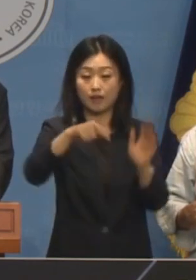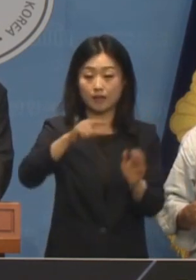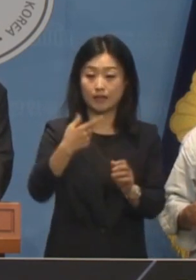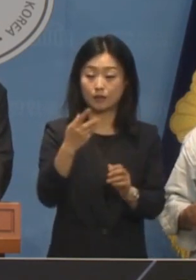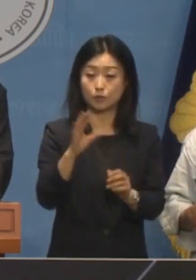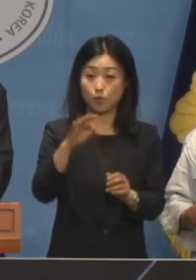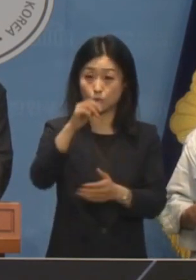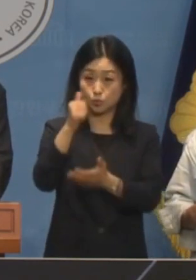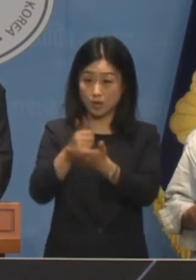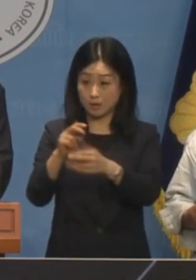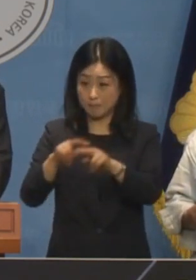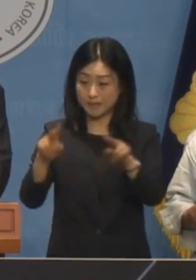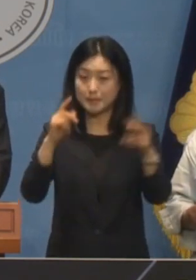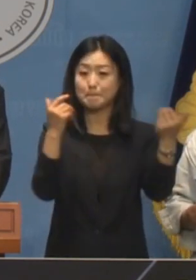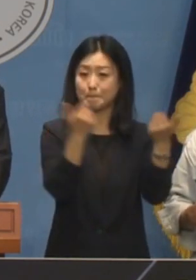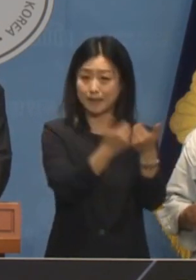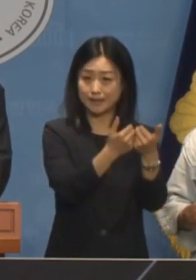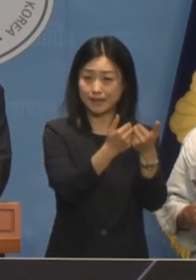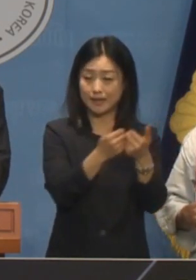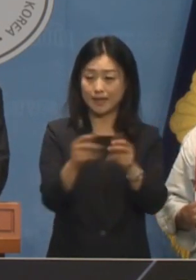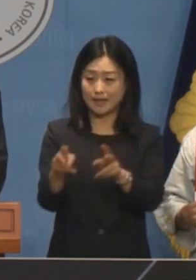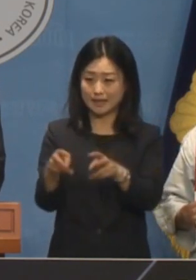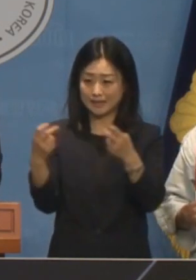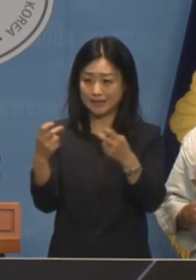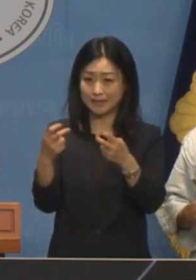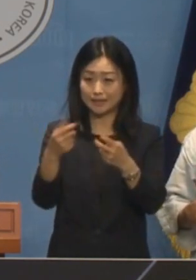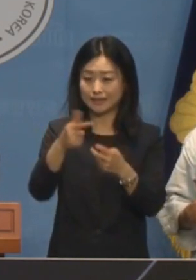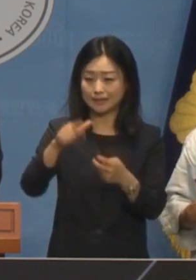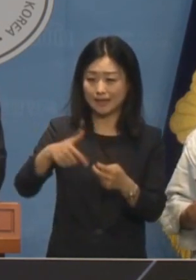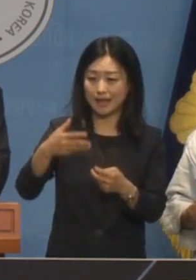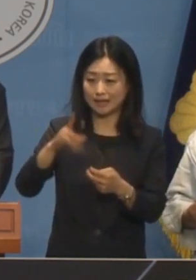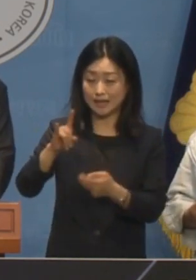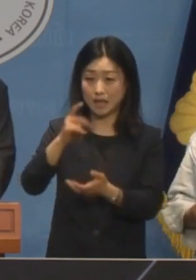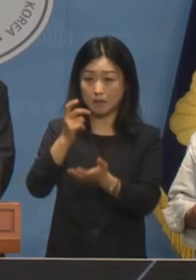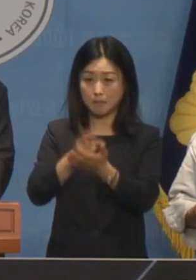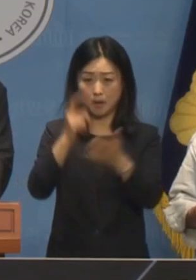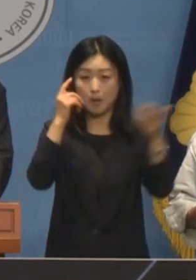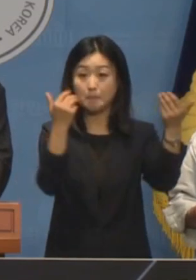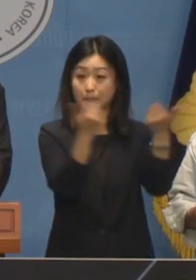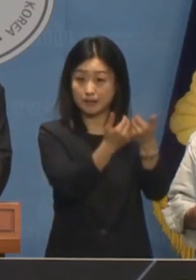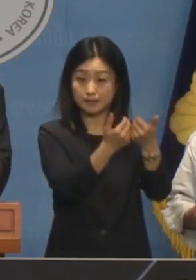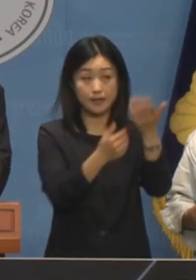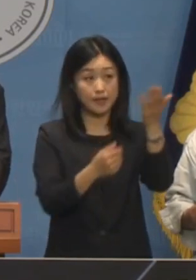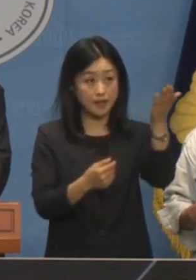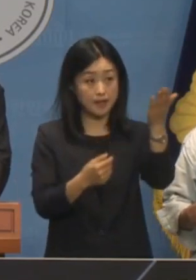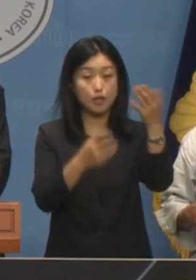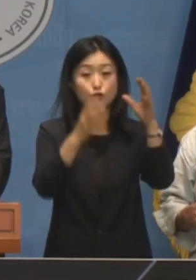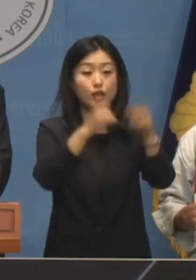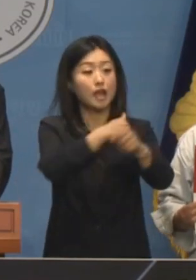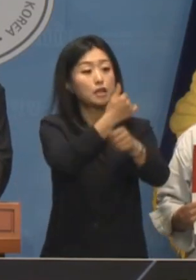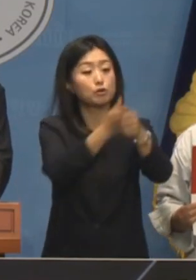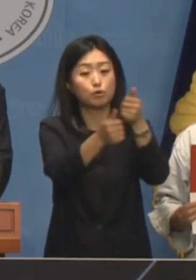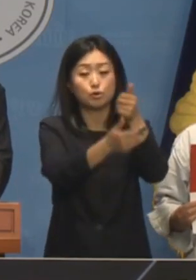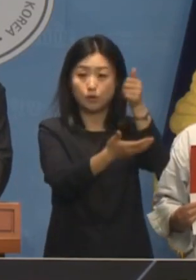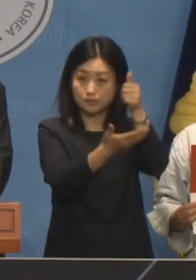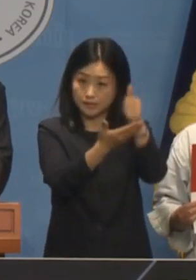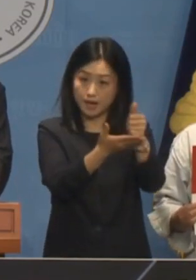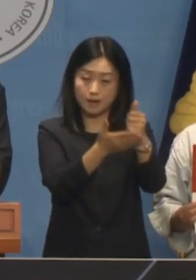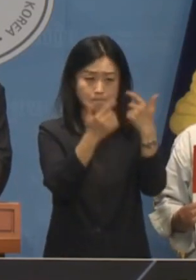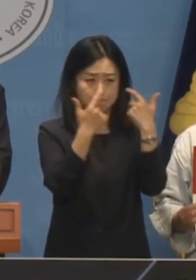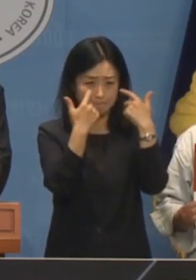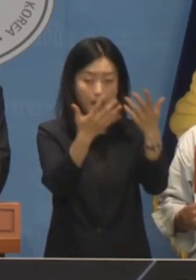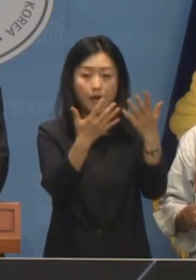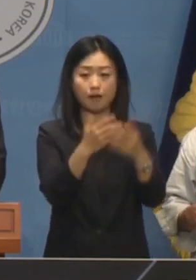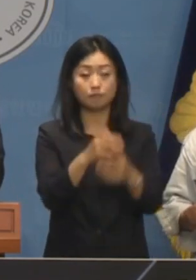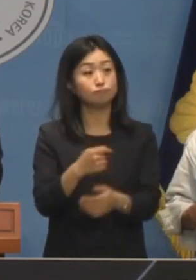반대 또한 병역 거부, 낙태법 이런 것에 대한 소신 발언은 안창호 의원이 국가인권위원장으로서